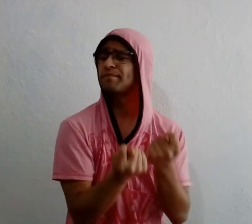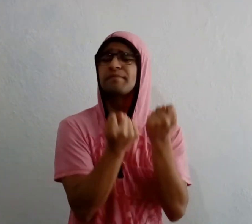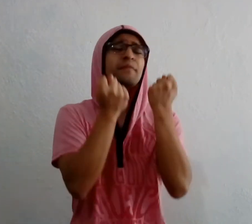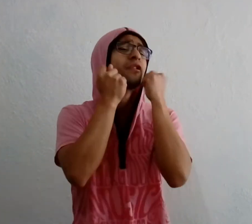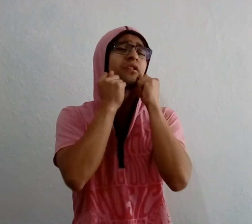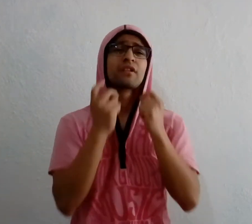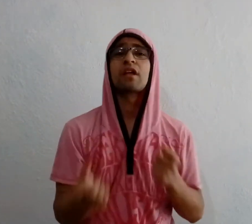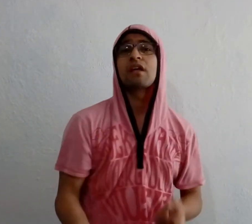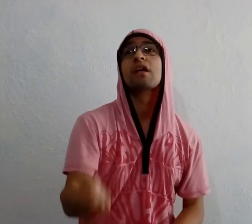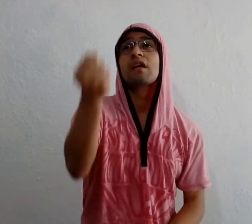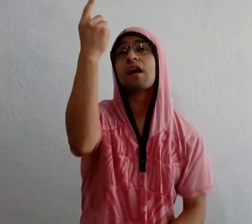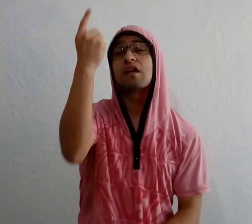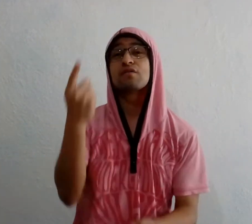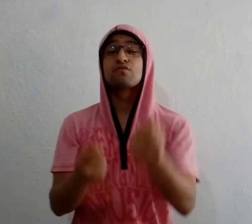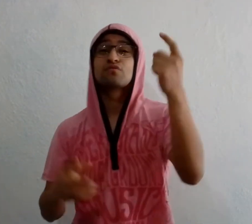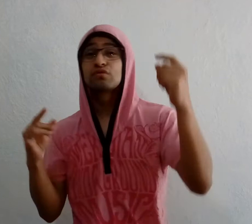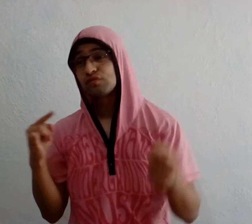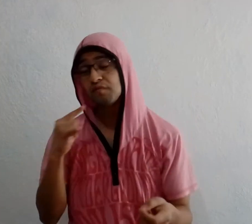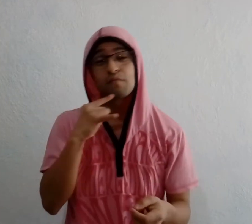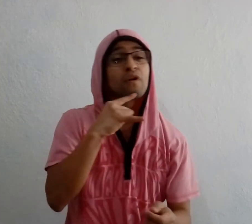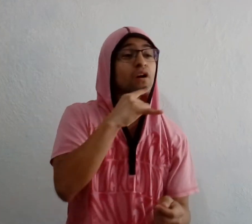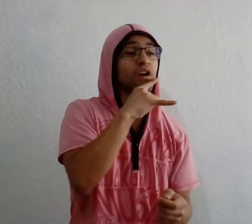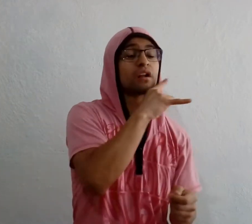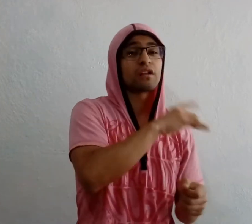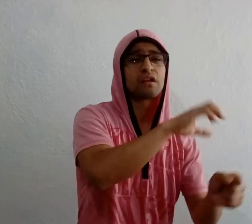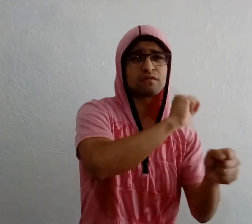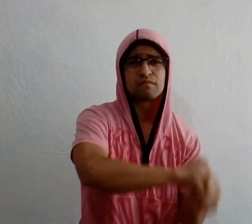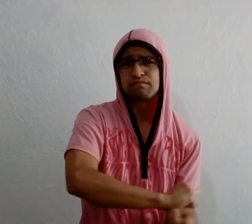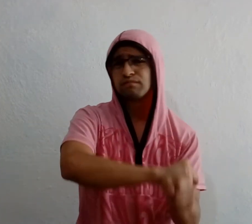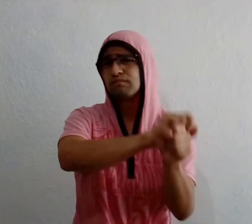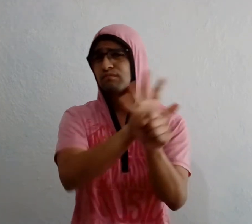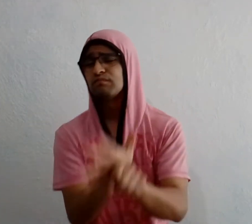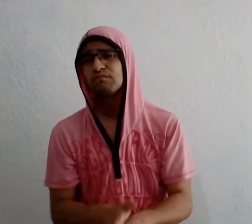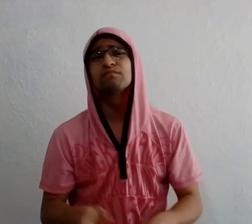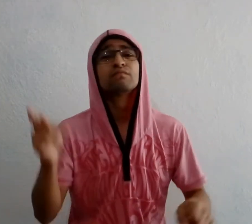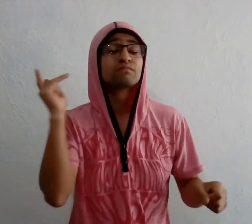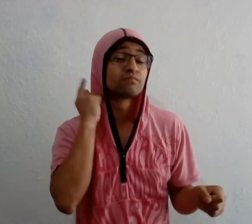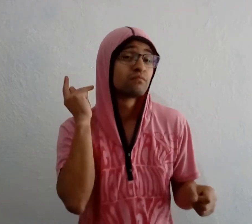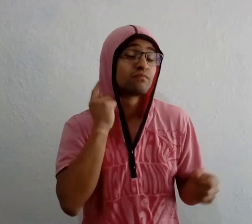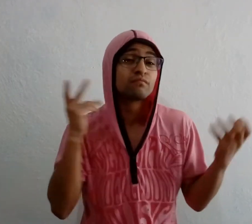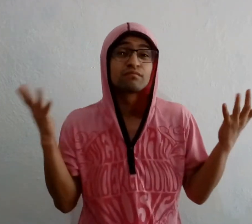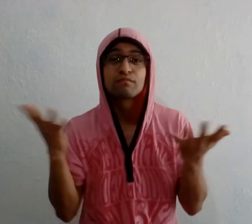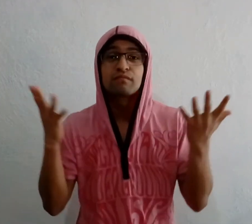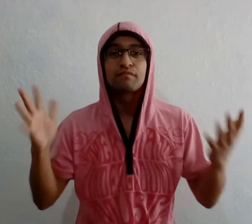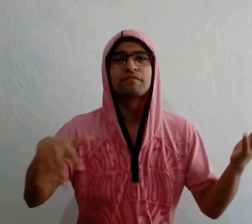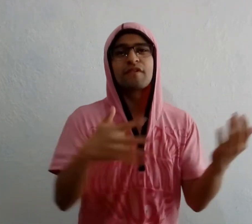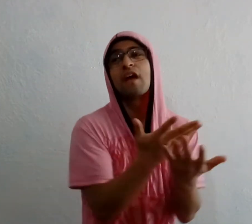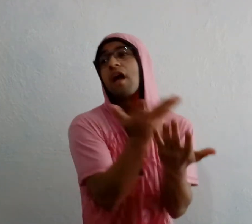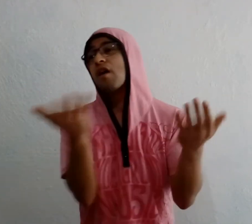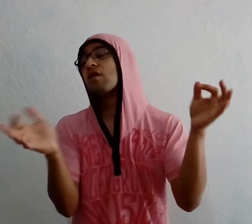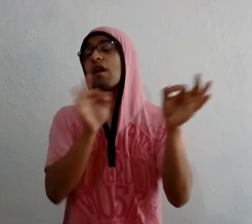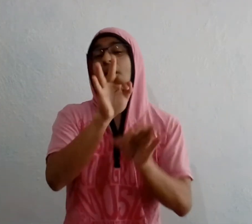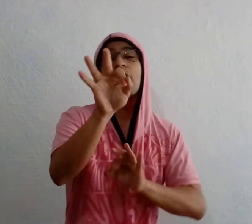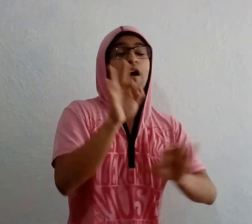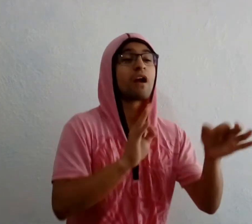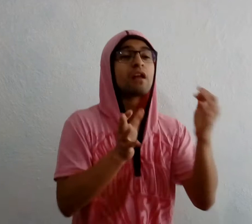los bloqueé. A dos o tres que se están aprovechando, y la situación del virus la están politizando, adoctrinando en su